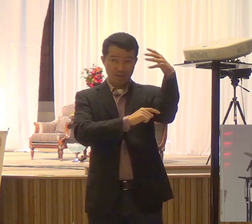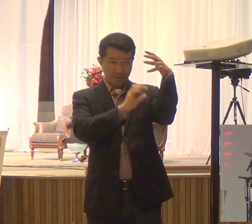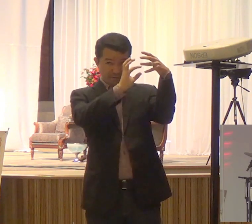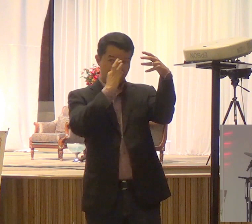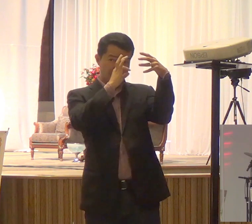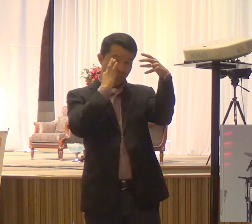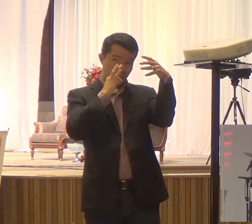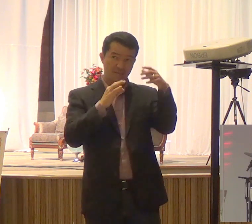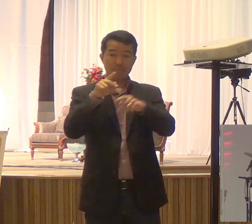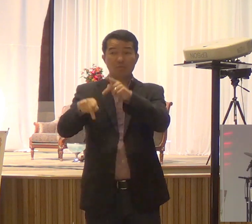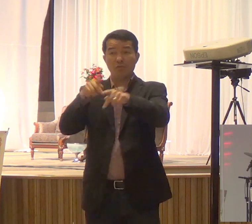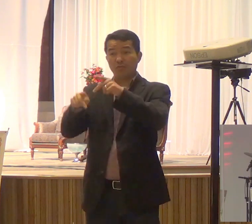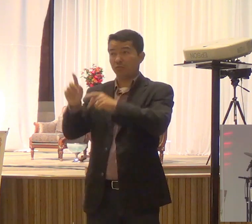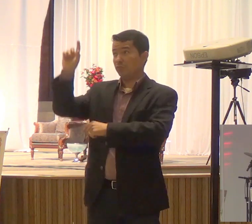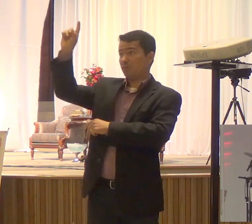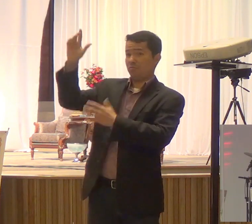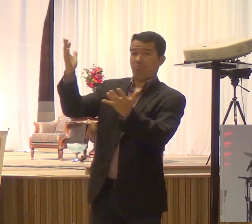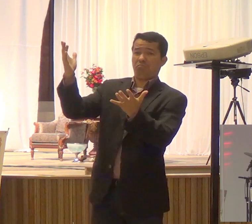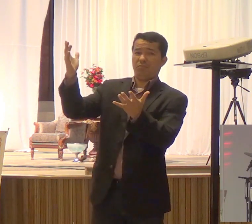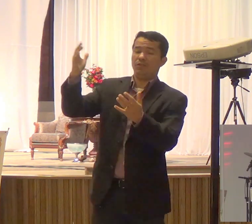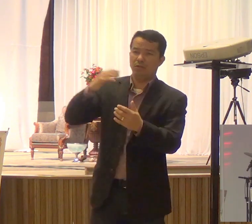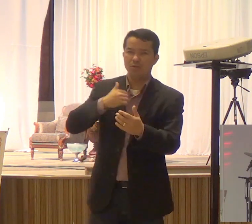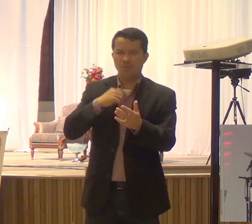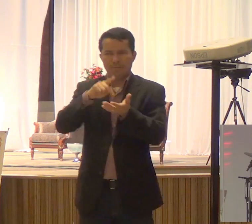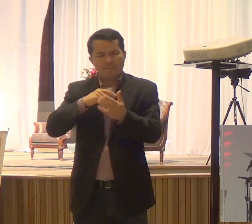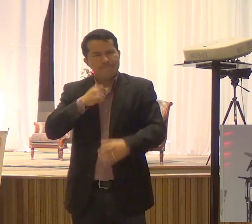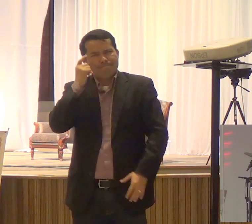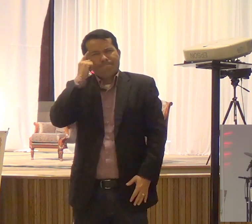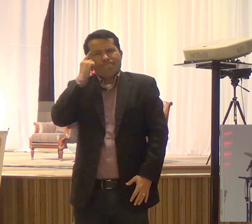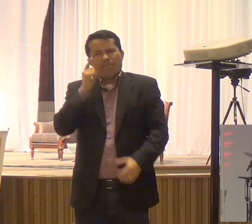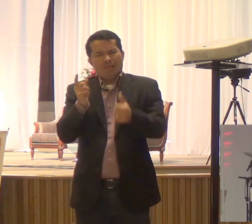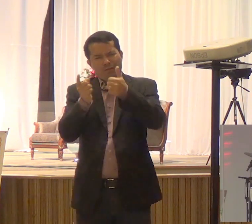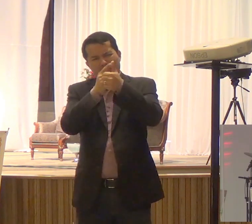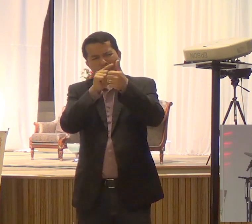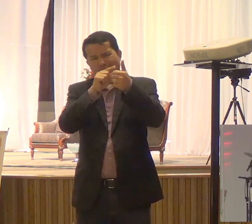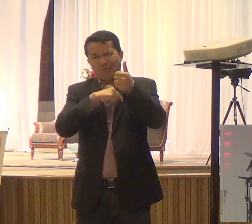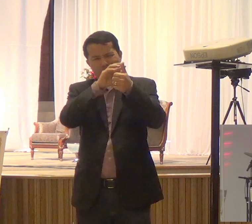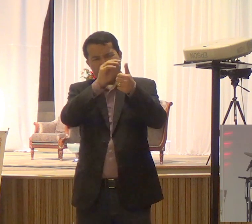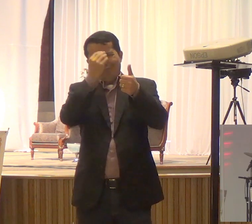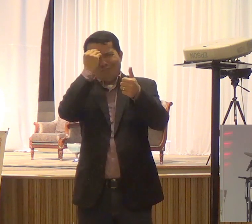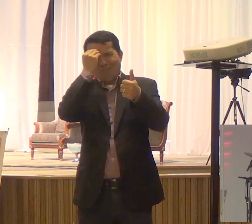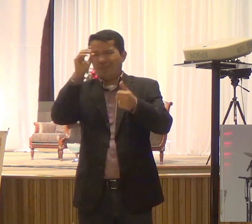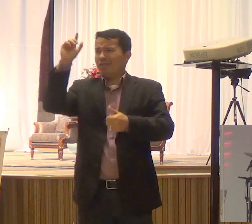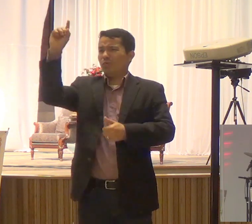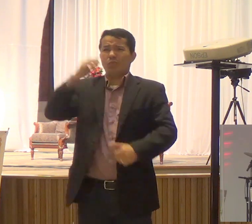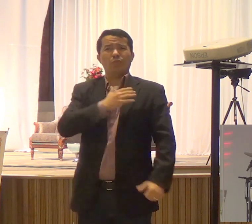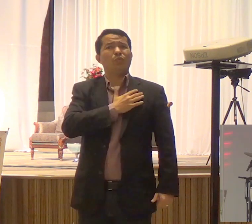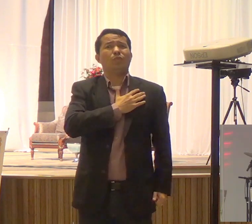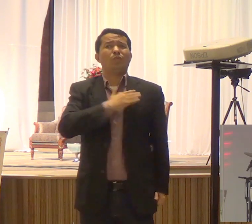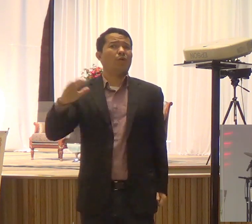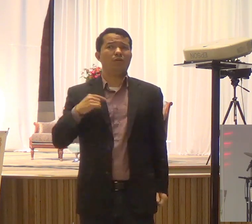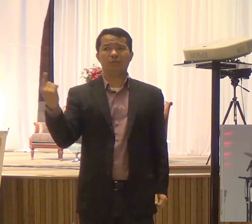Israel? A primeira lição que eu entendo é que Deus rejeita a arrogância humana e